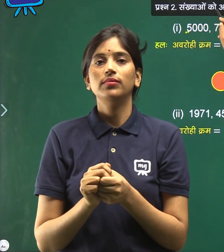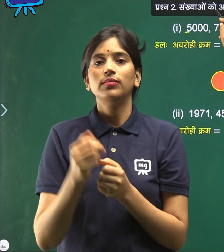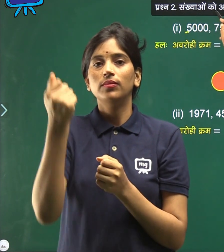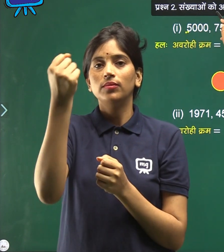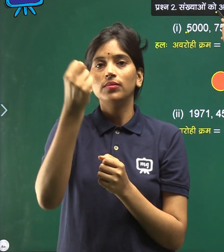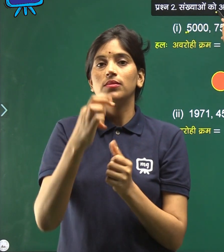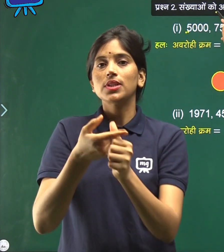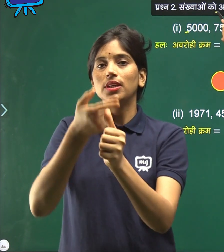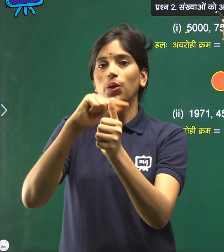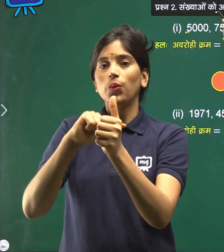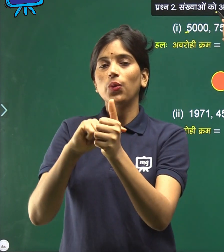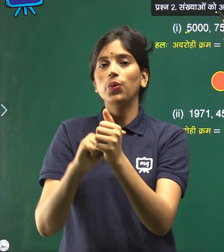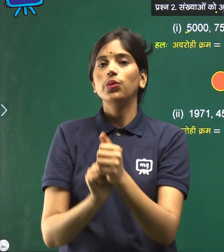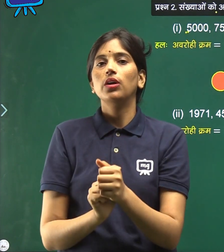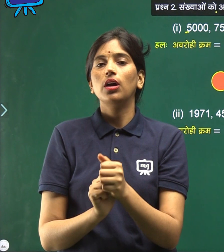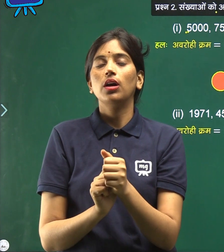संख्याओं को